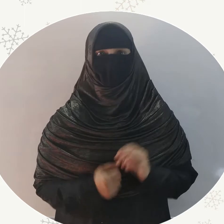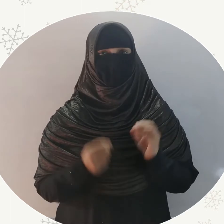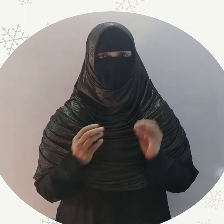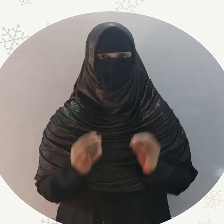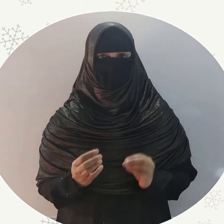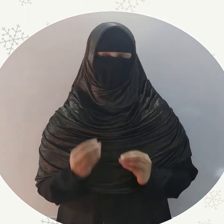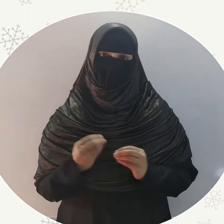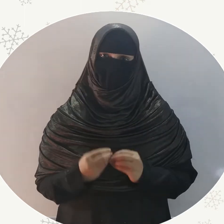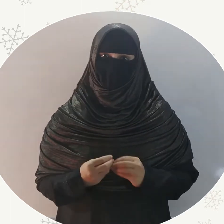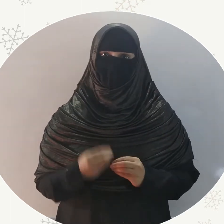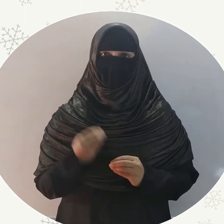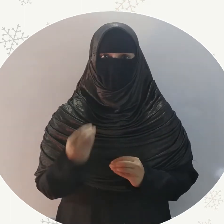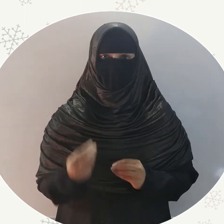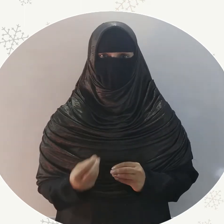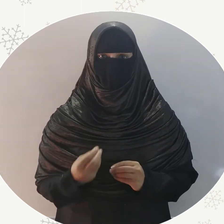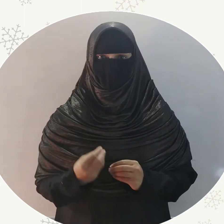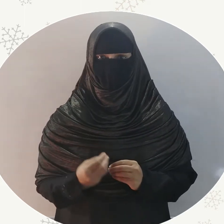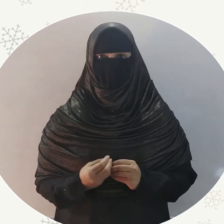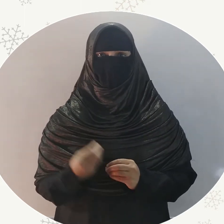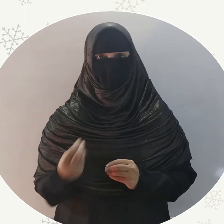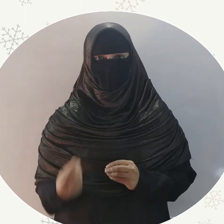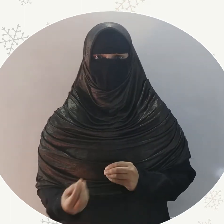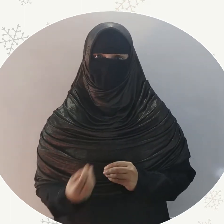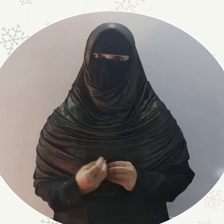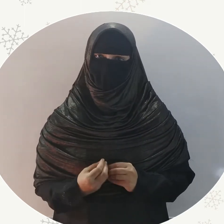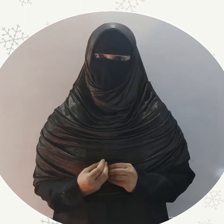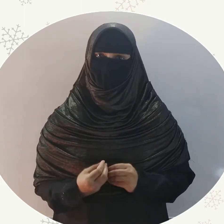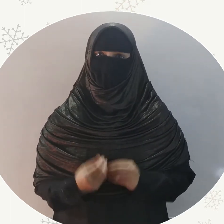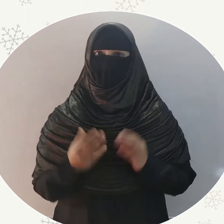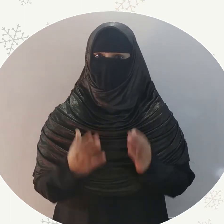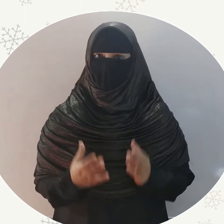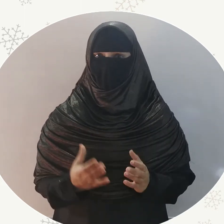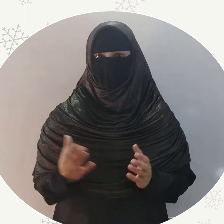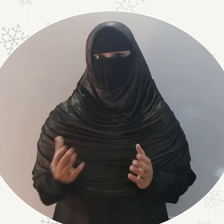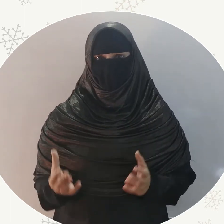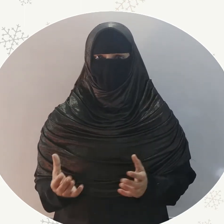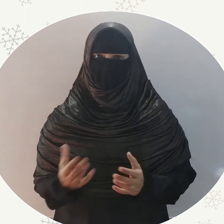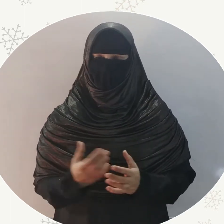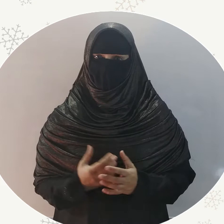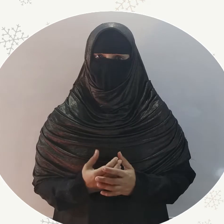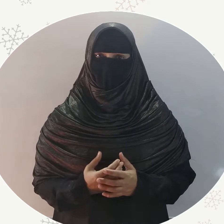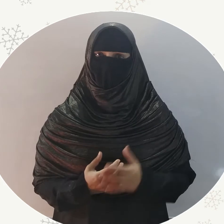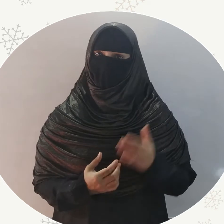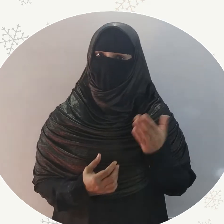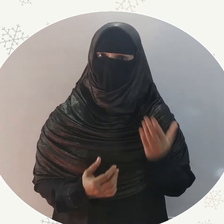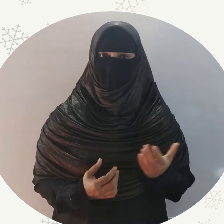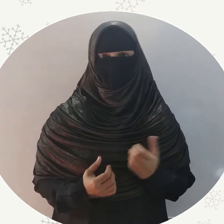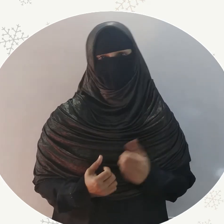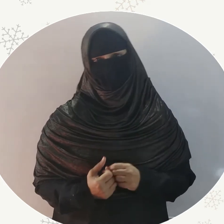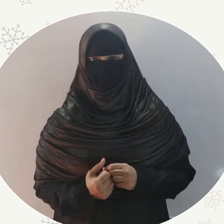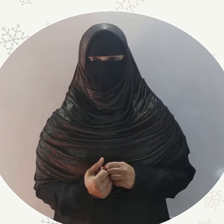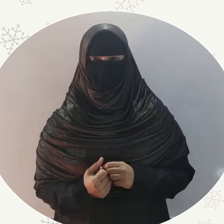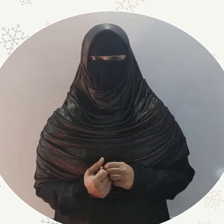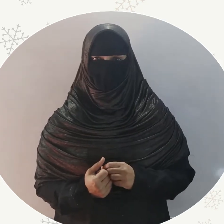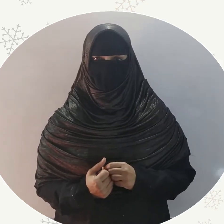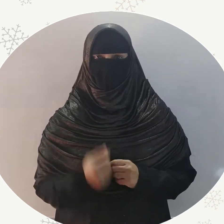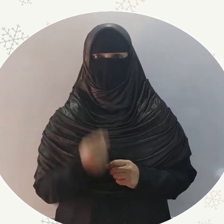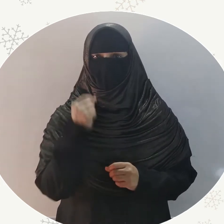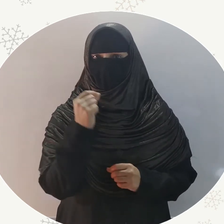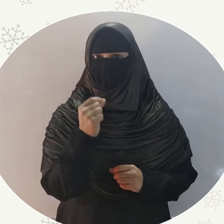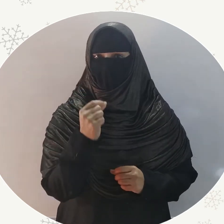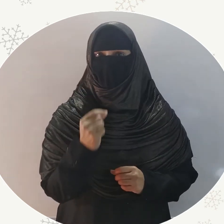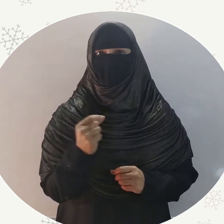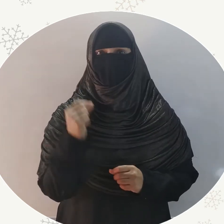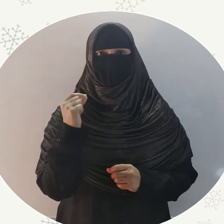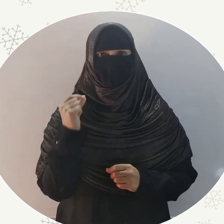ടൈമിംഗ്. ലൈവ് ക്ലാസിന്റെ ലിങ്ക് ടെലിഗ്രാം ഗ്രൂപ്പിലാണ് ഷെയർ ചെയ്യുന്നത്. ഇംഗ്ലീഷിൽ കമ്മ്യൂണിക്കേറ്റ് ചെയ്യാം. So, see you in the live class.